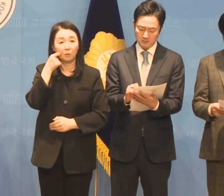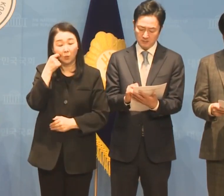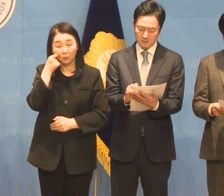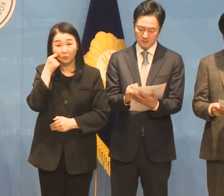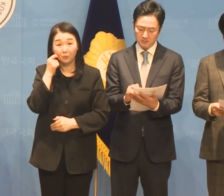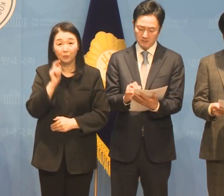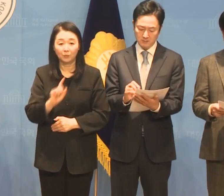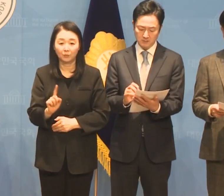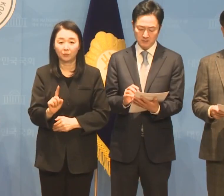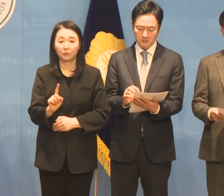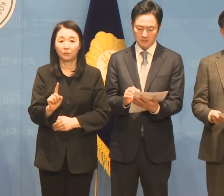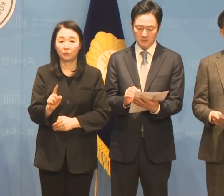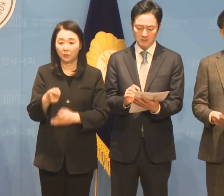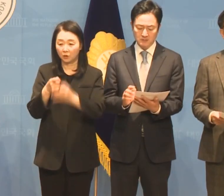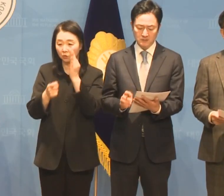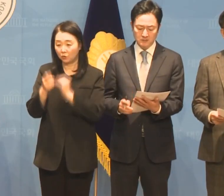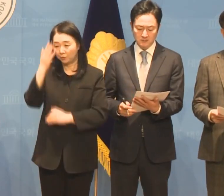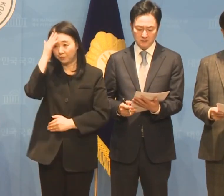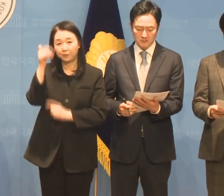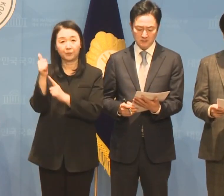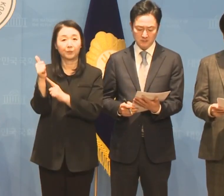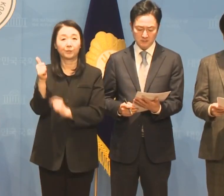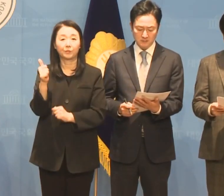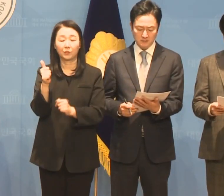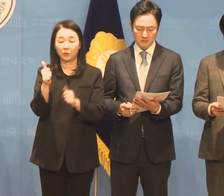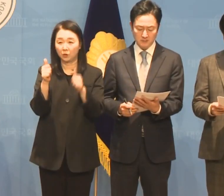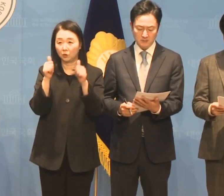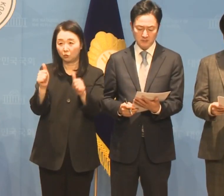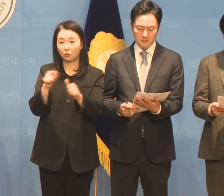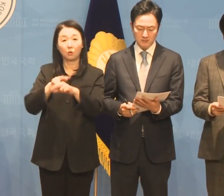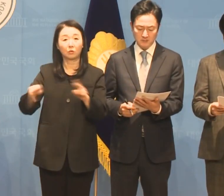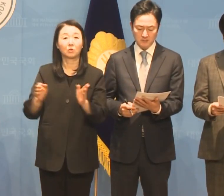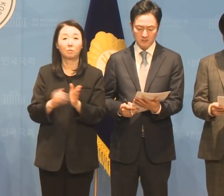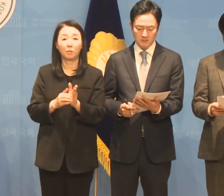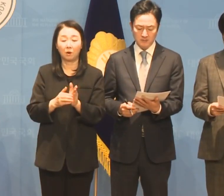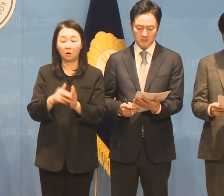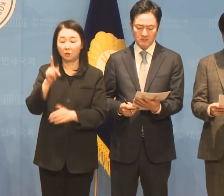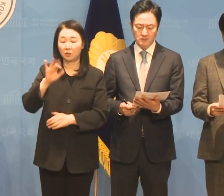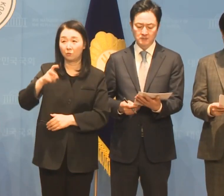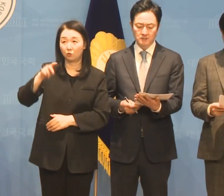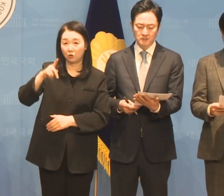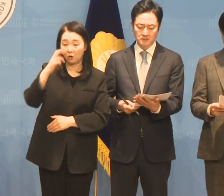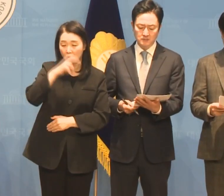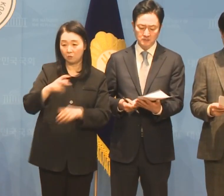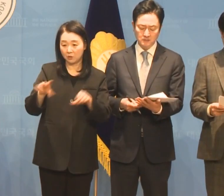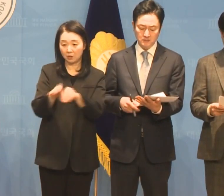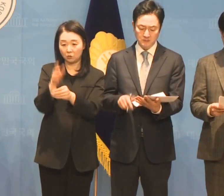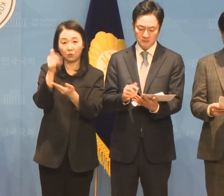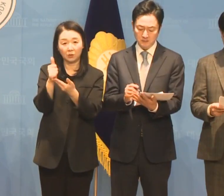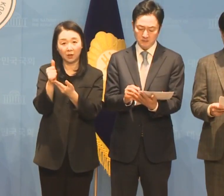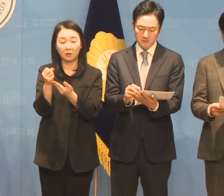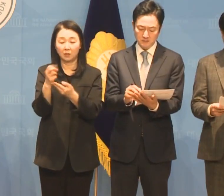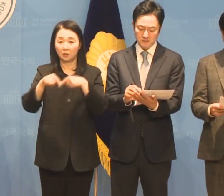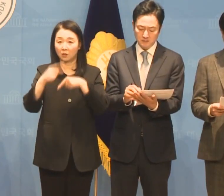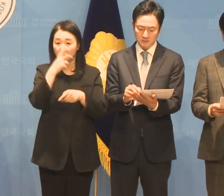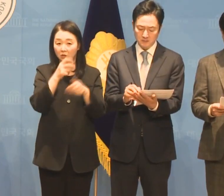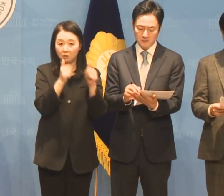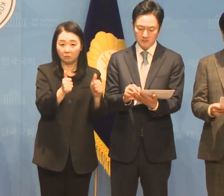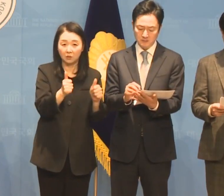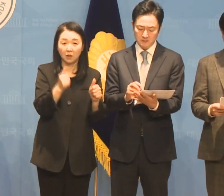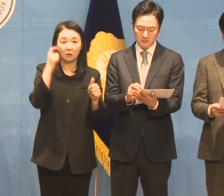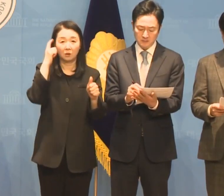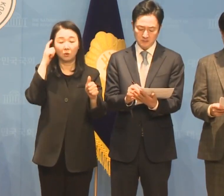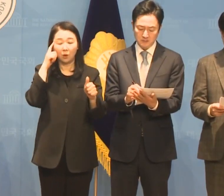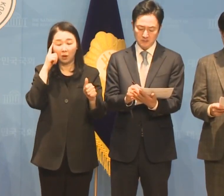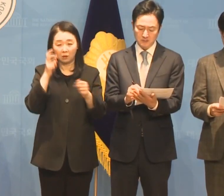사유로 내란 수괴 윤석열에 대한 구속을 취소하였고 심우정 검찰총장을 비롯한 정치 검찰들은 마땅히